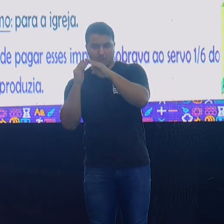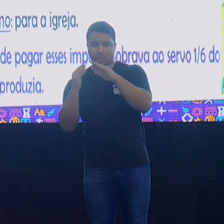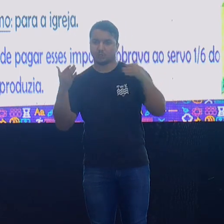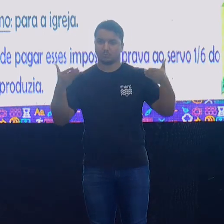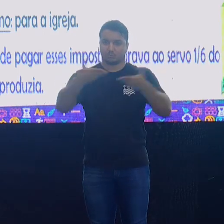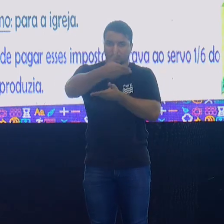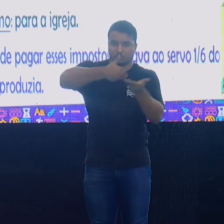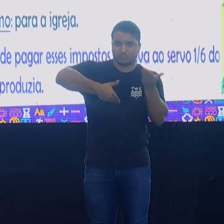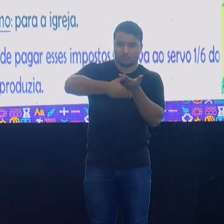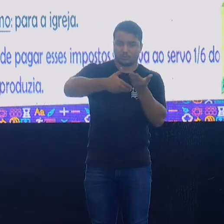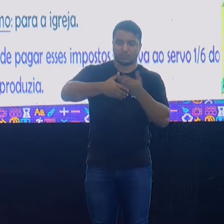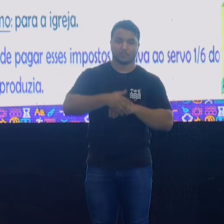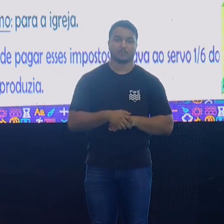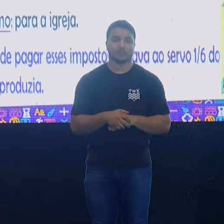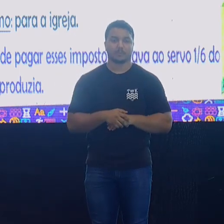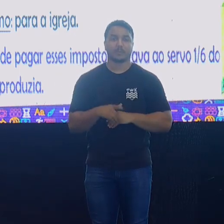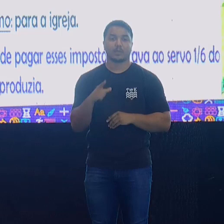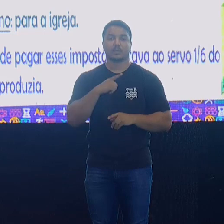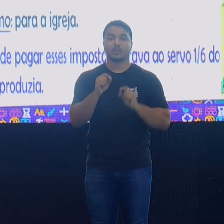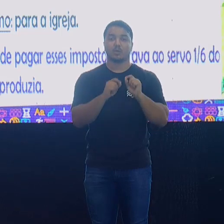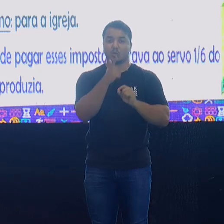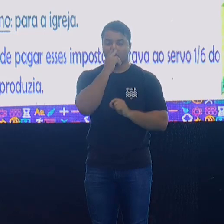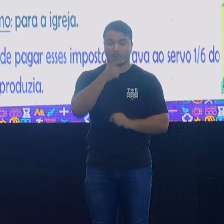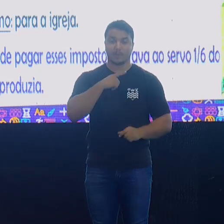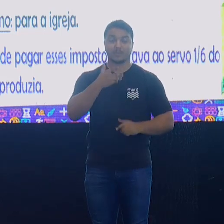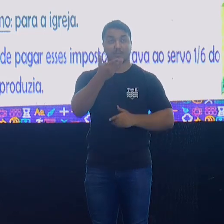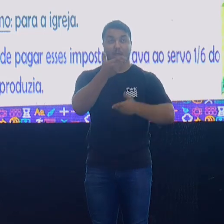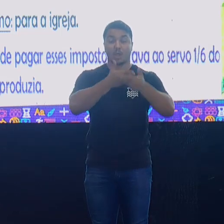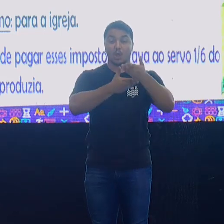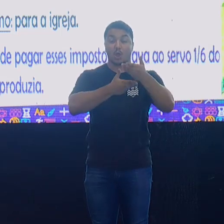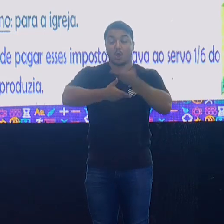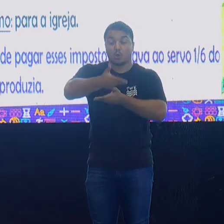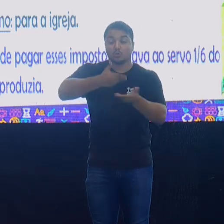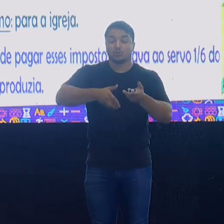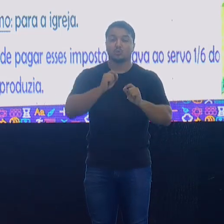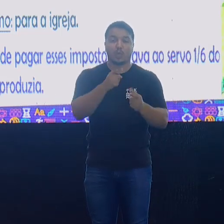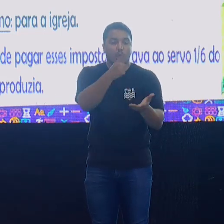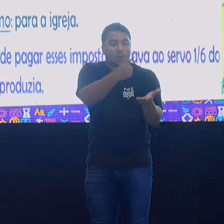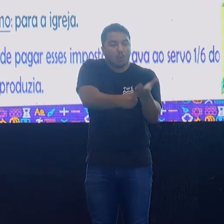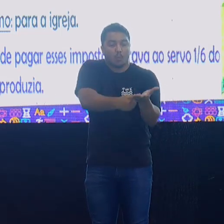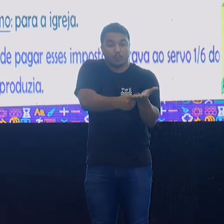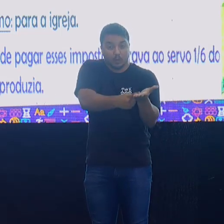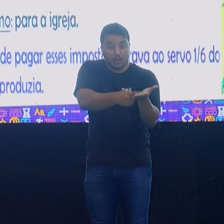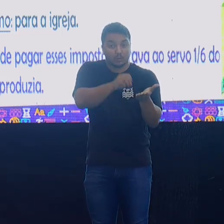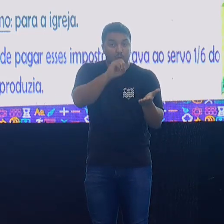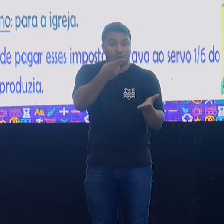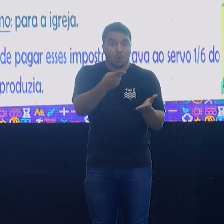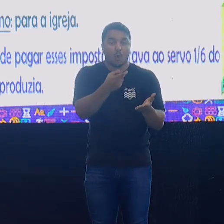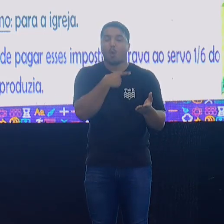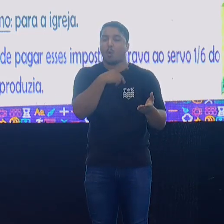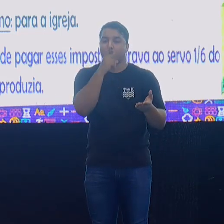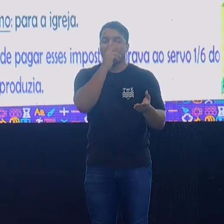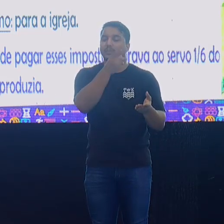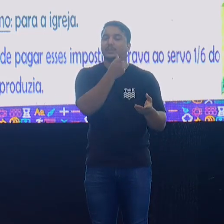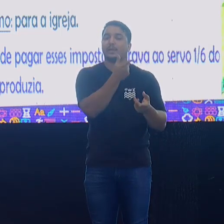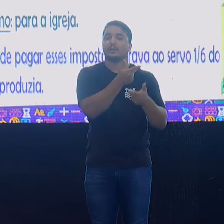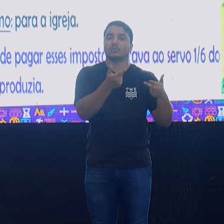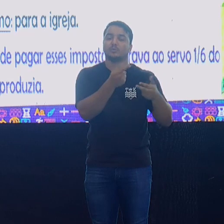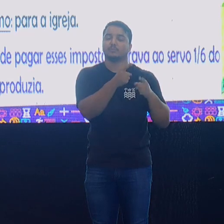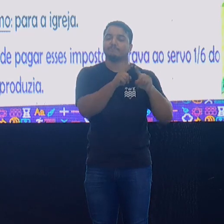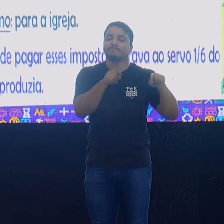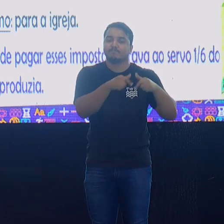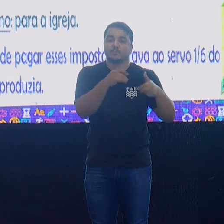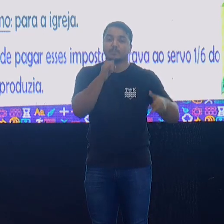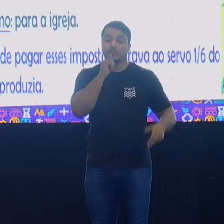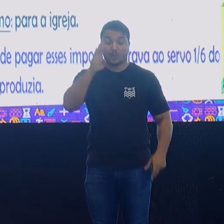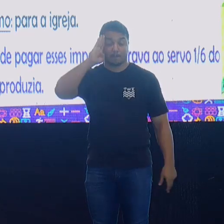semelhante. O que é que caracteriza essas relações horizontais? Pactos ou acordos. Qual é o